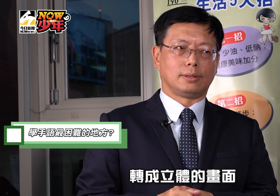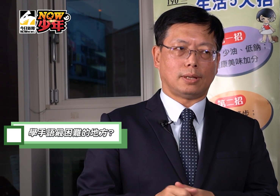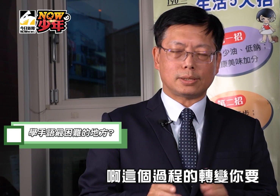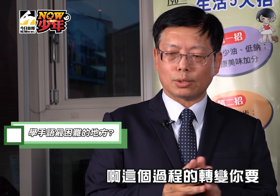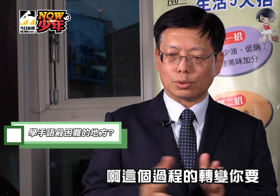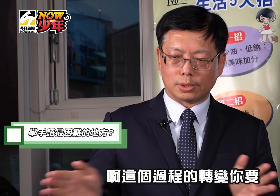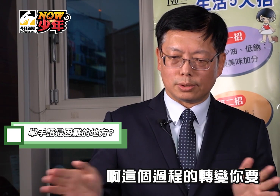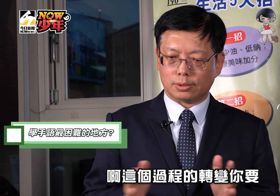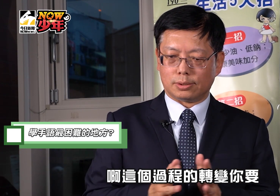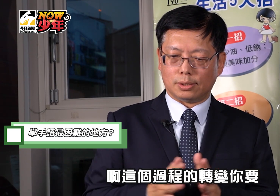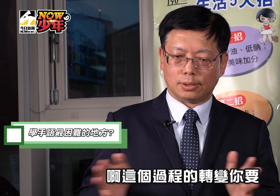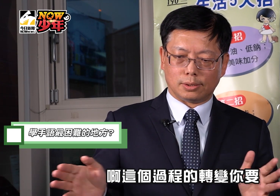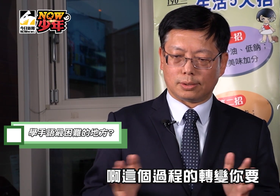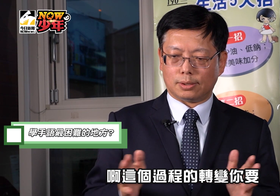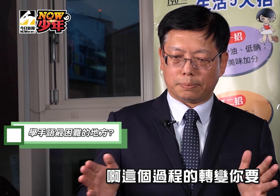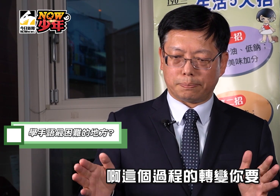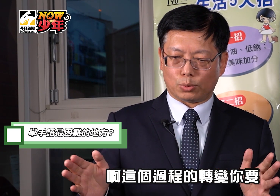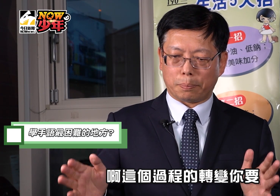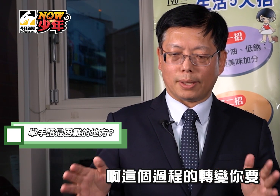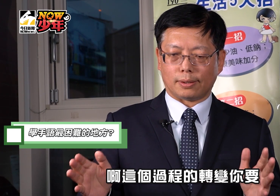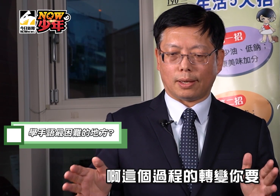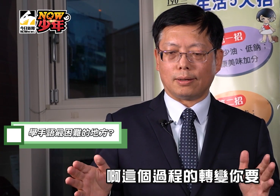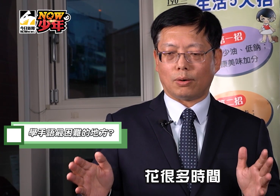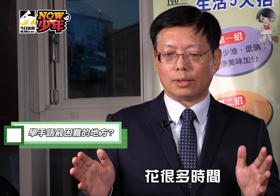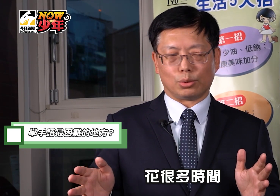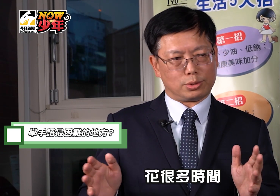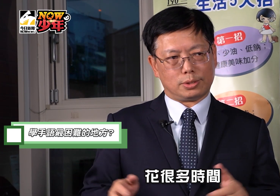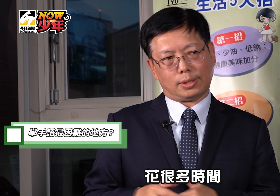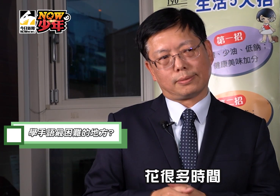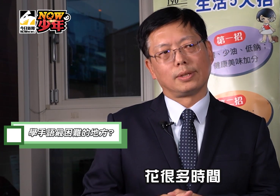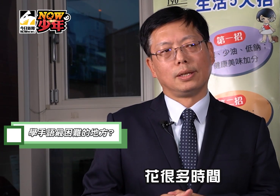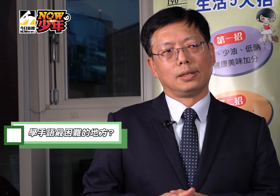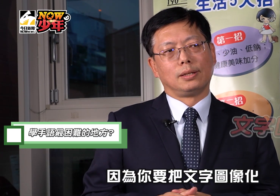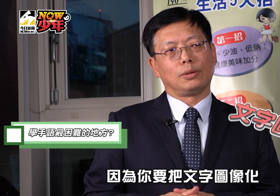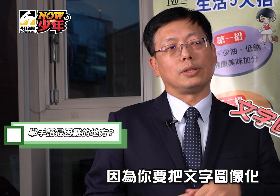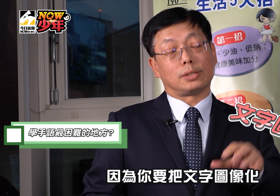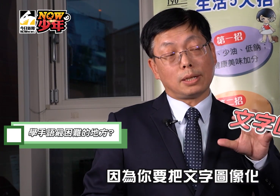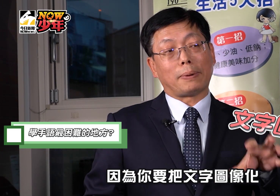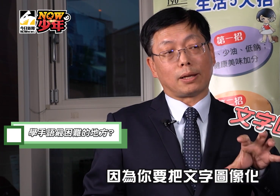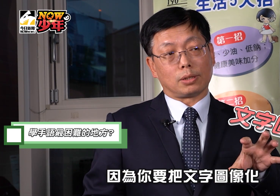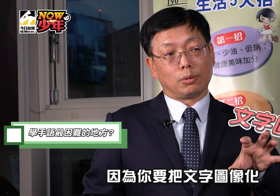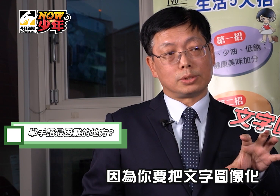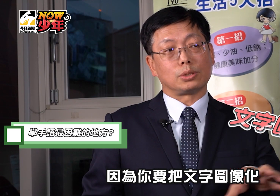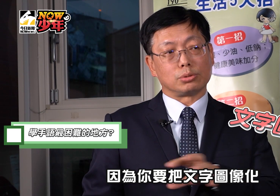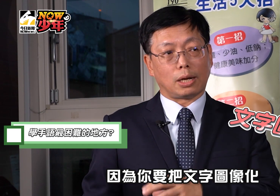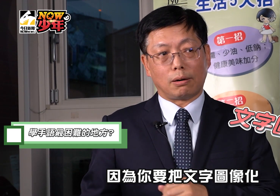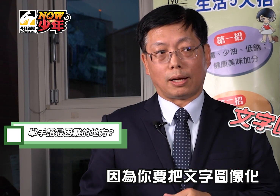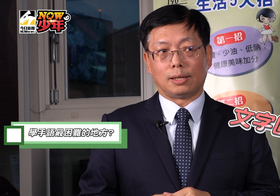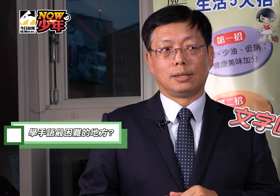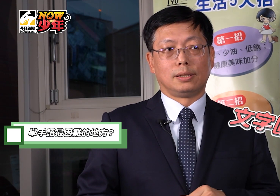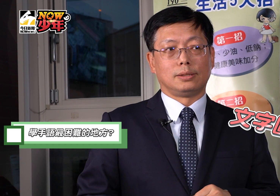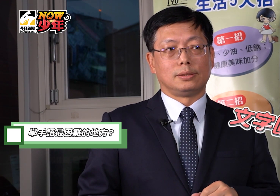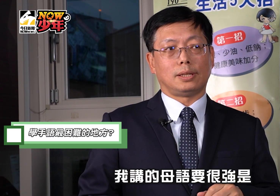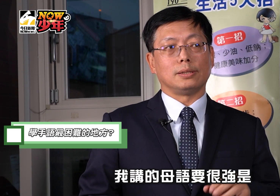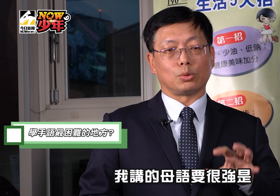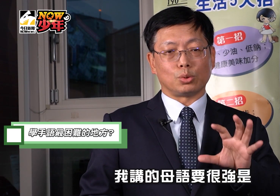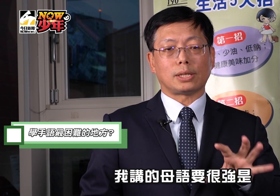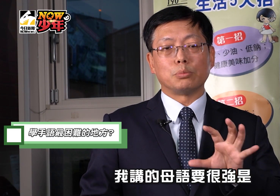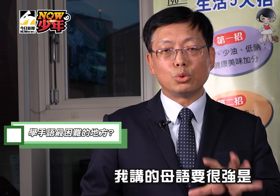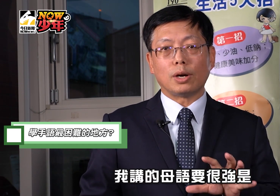那这个过程的转变，你要花很多时间，因为你要把文字图像化。那我讲的母语要很